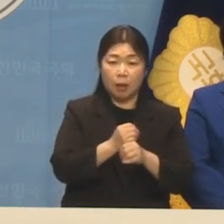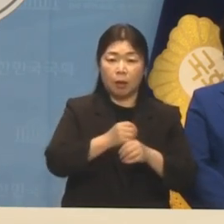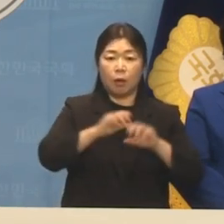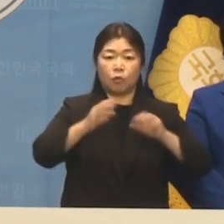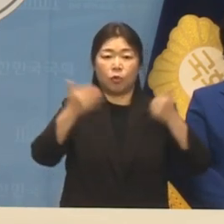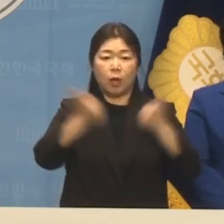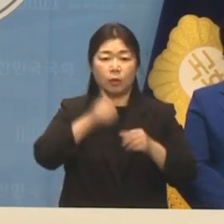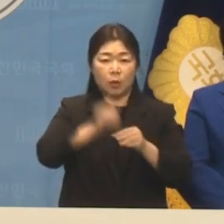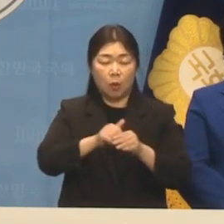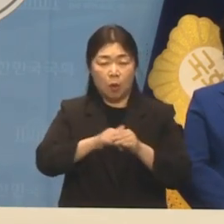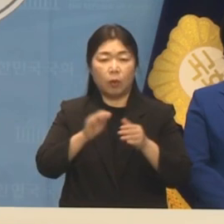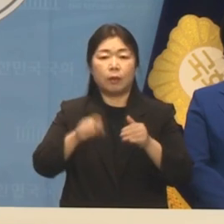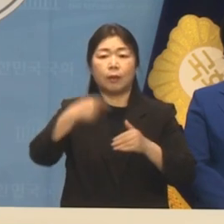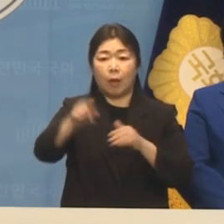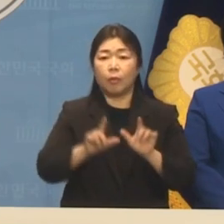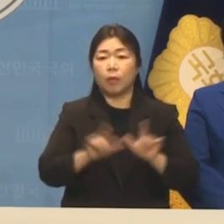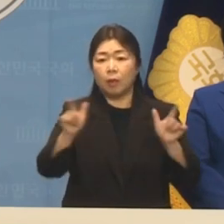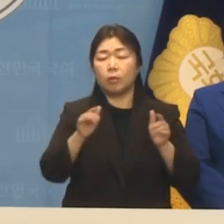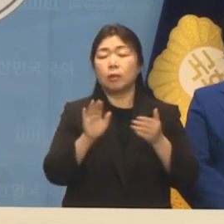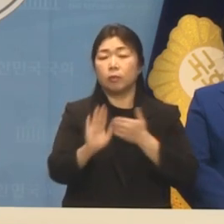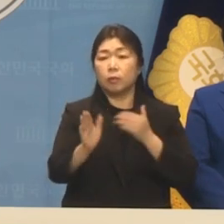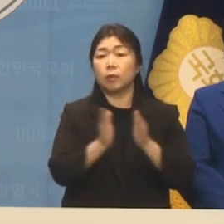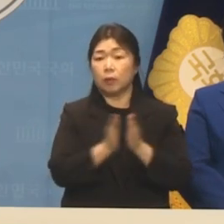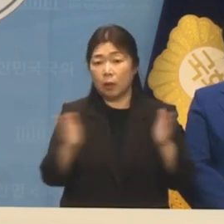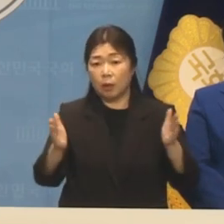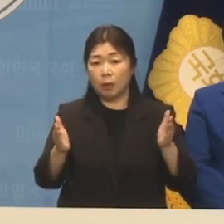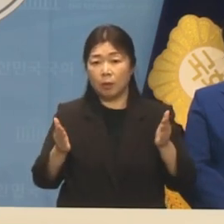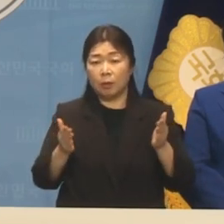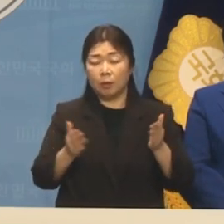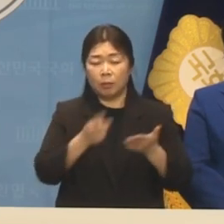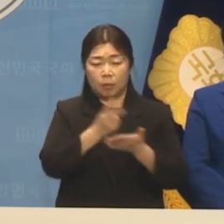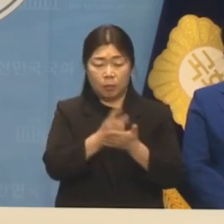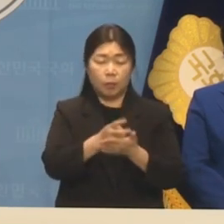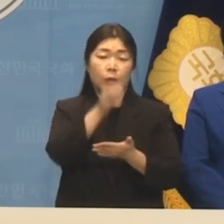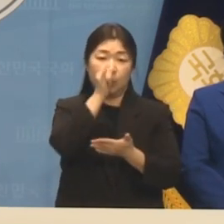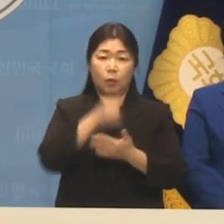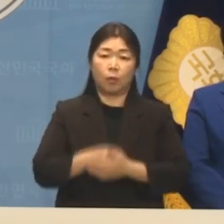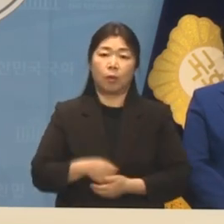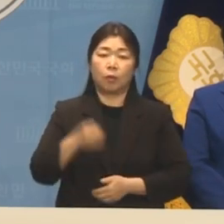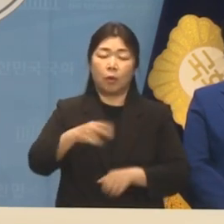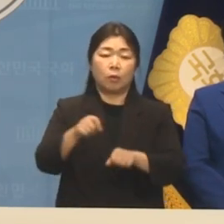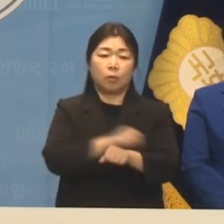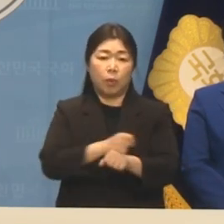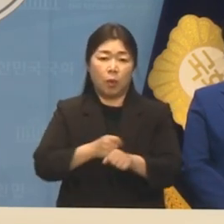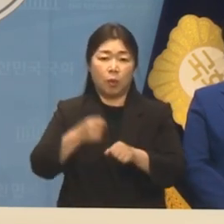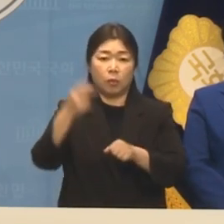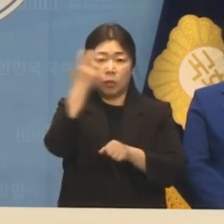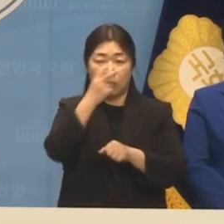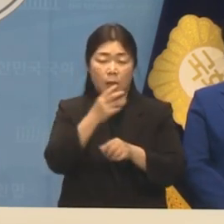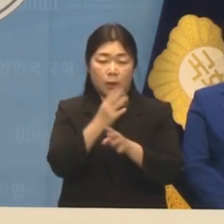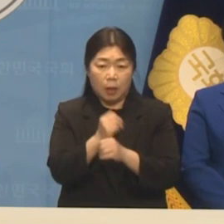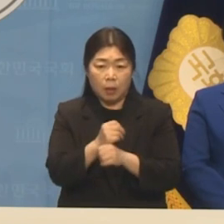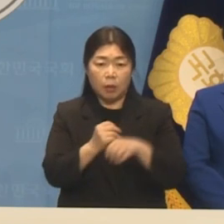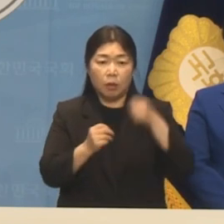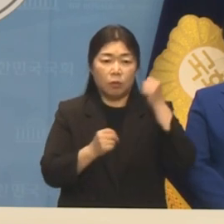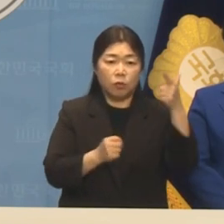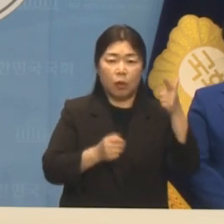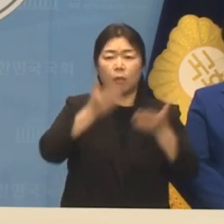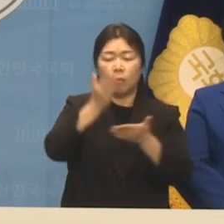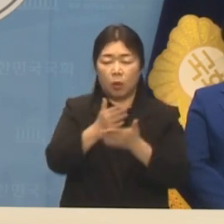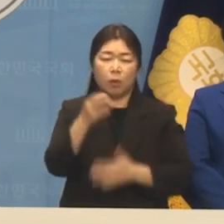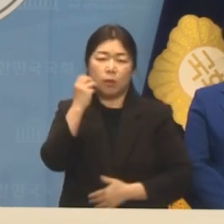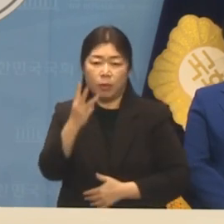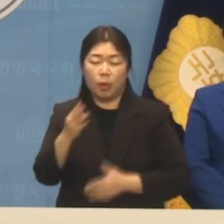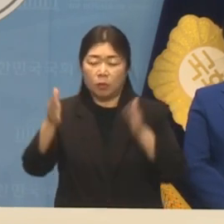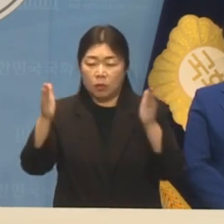행사 위험을 최소화하기 위해 특조위 활동기간 연장도 6개월에서 3개월로 축소하였고 자료